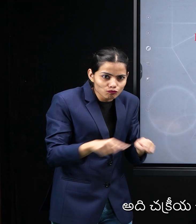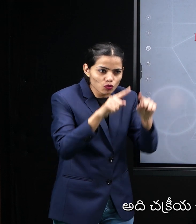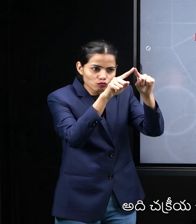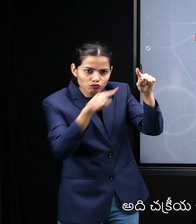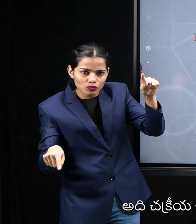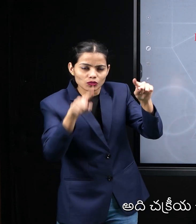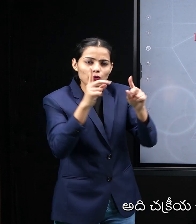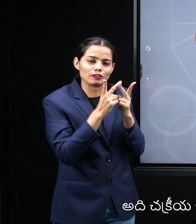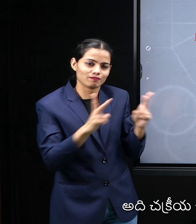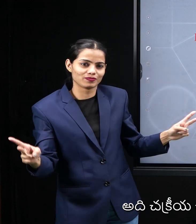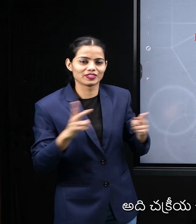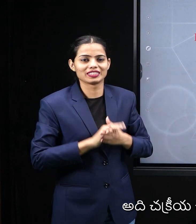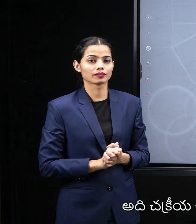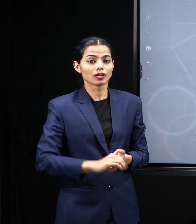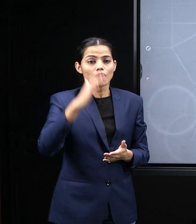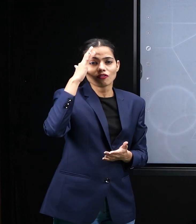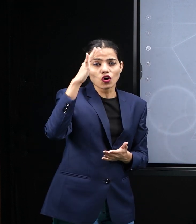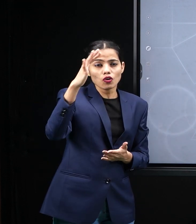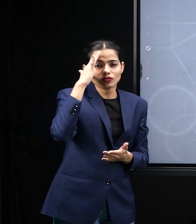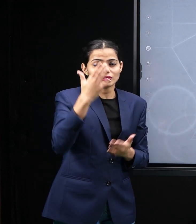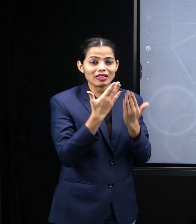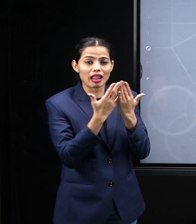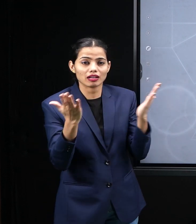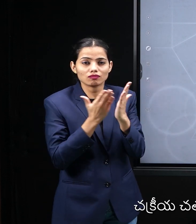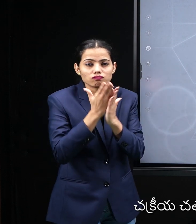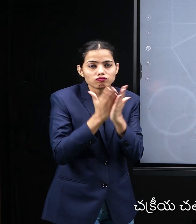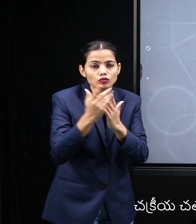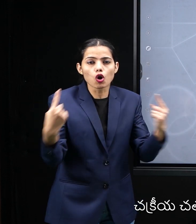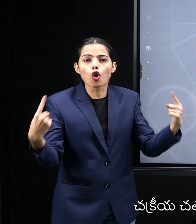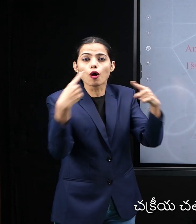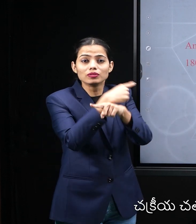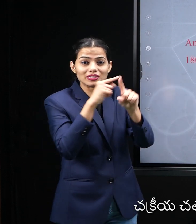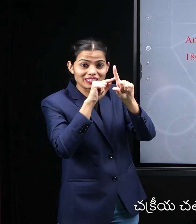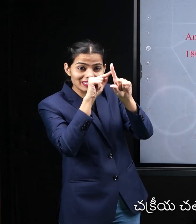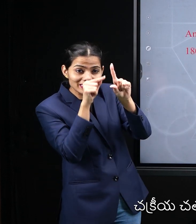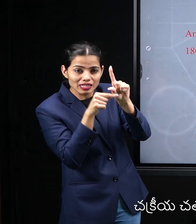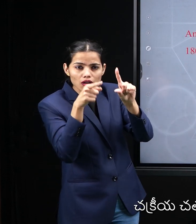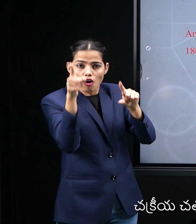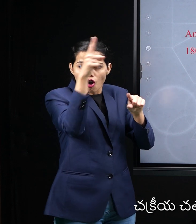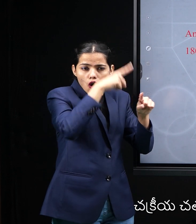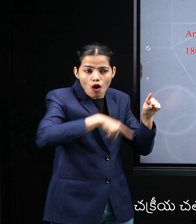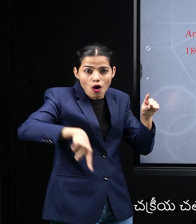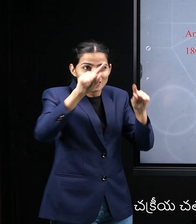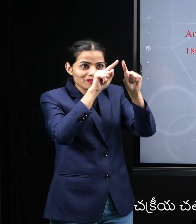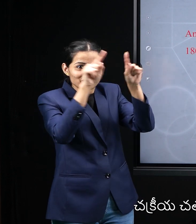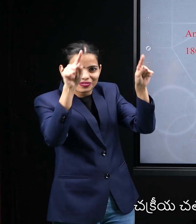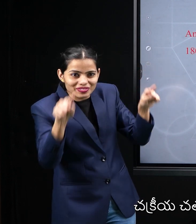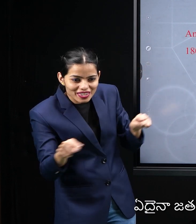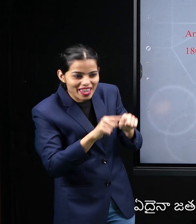అని చెప్పబడుతుంది. సిద్ధాంతం: చక్రీయ చతుర్భుజం యొక్క వ్యతిరేక కోణాల